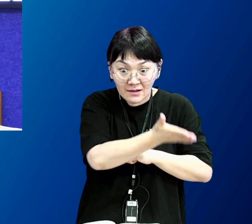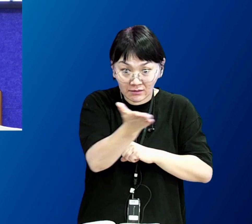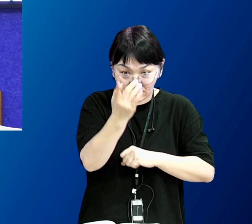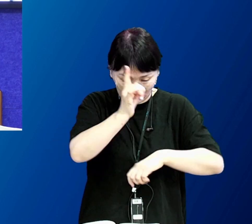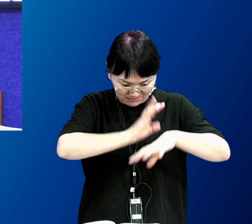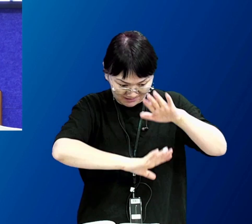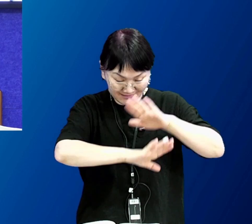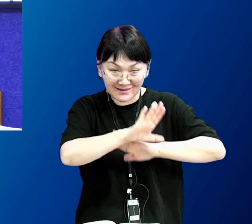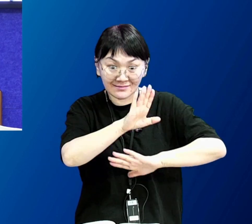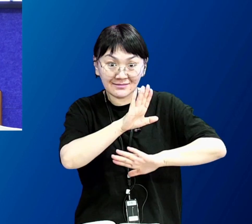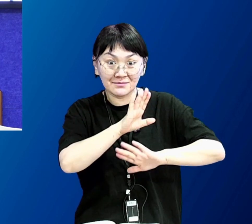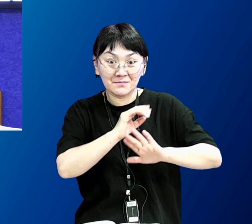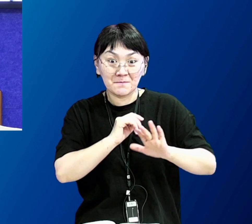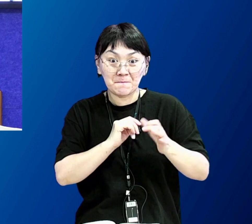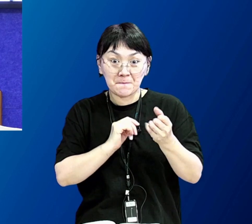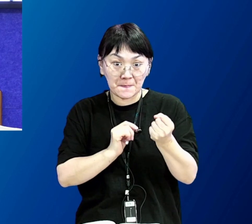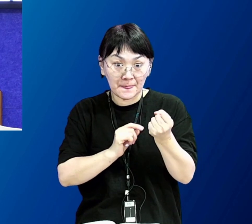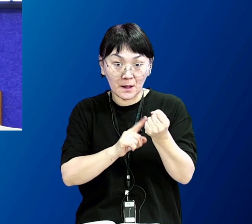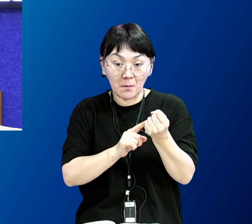байгаа.